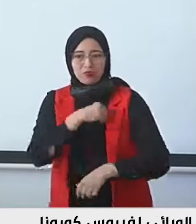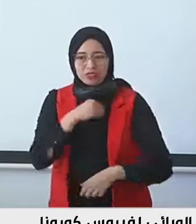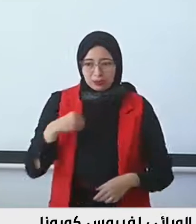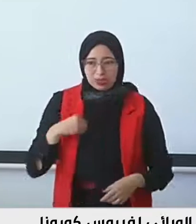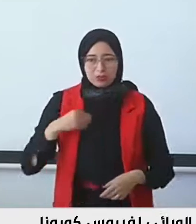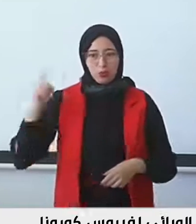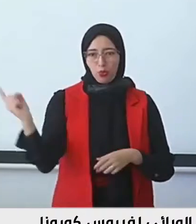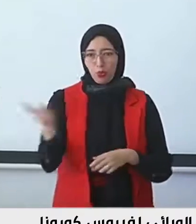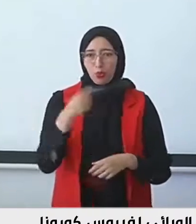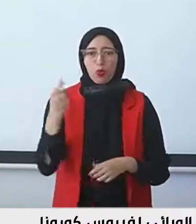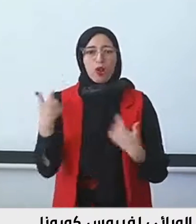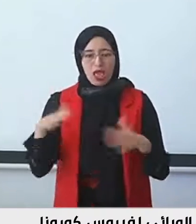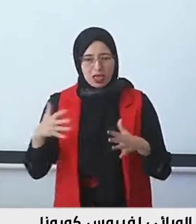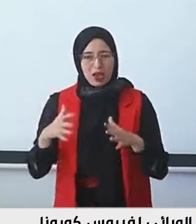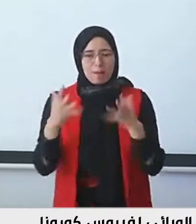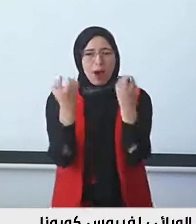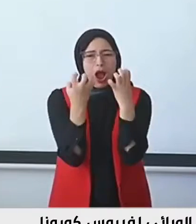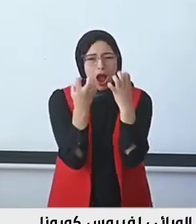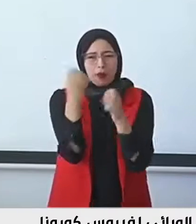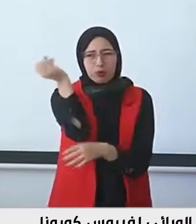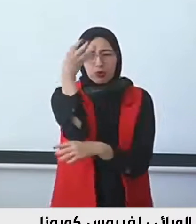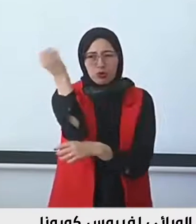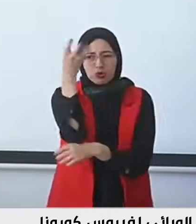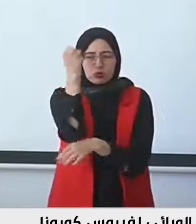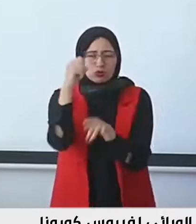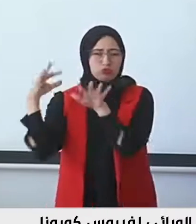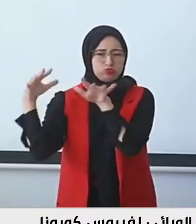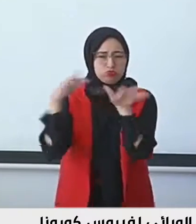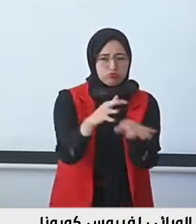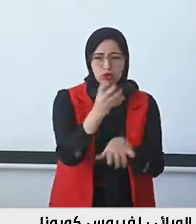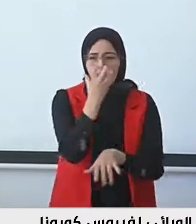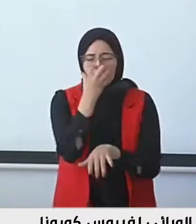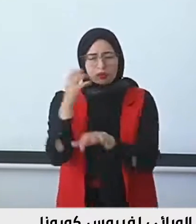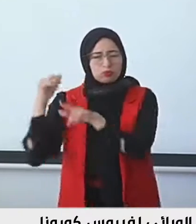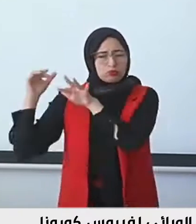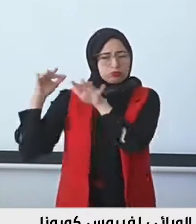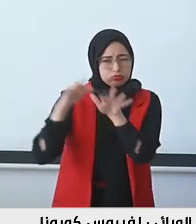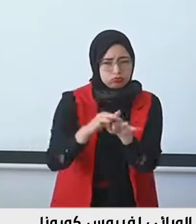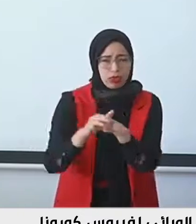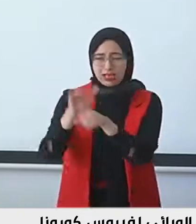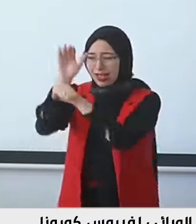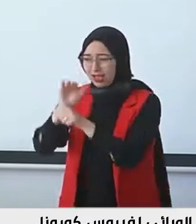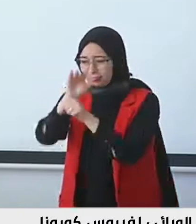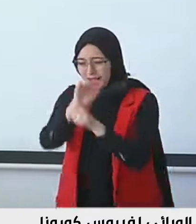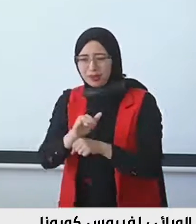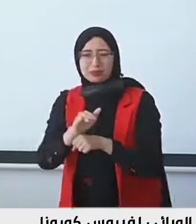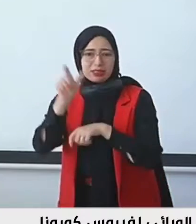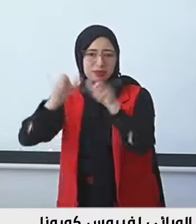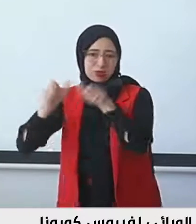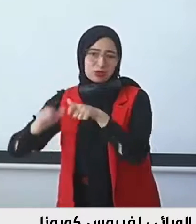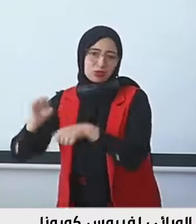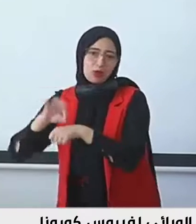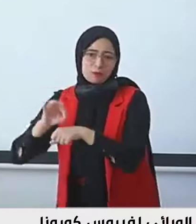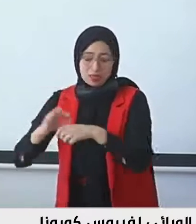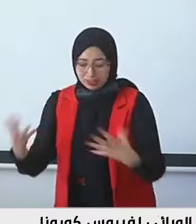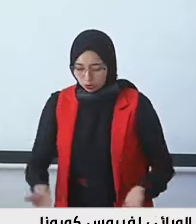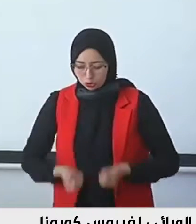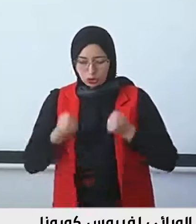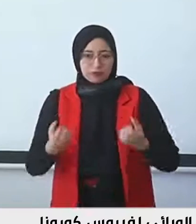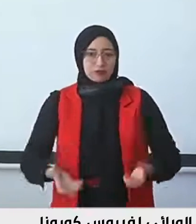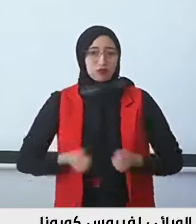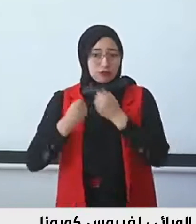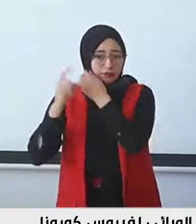الأقسام الاستعجالي ونقلصوا الضغط على أقسام الإنعاش، وبالتالي نحميوا المرضى متاعنا ونتكفلوا بهم في أقرب وقت